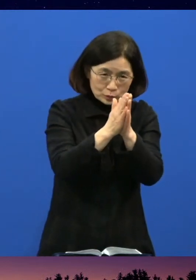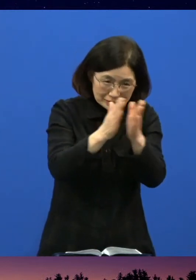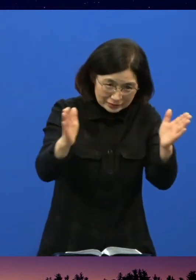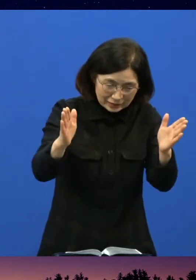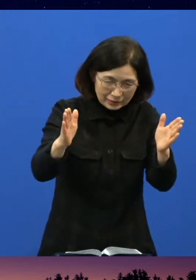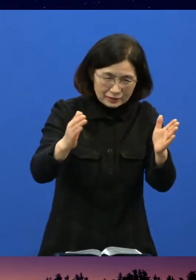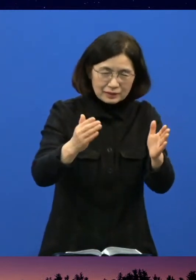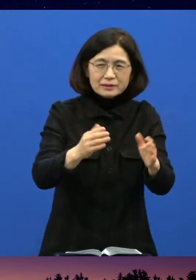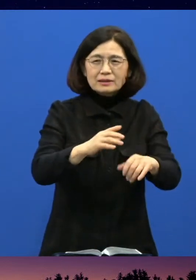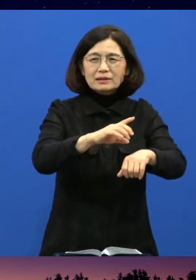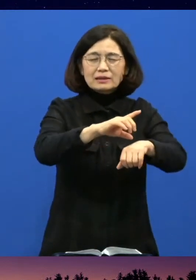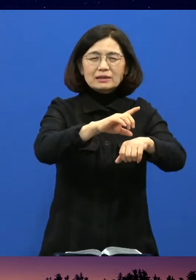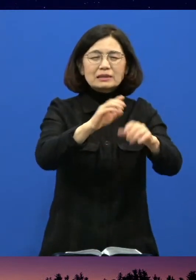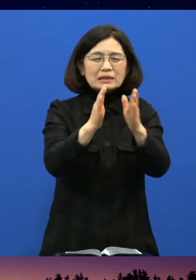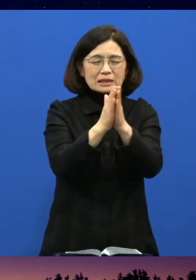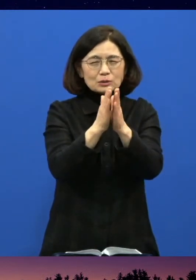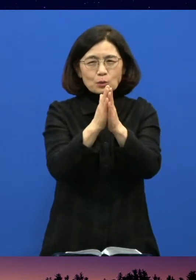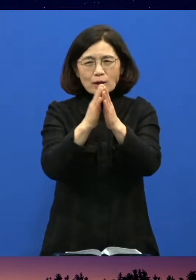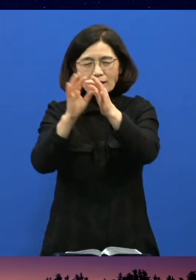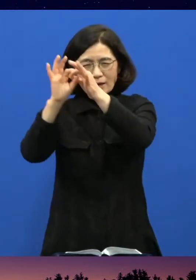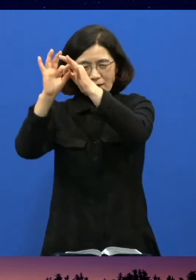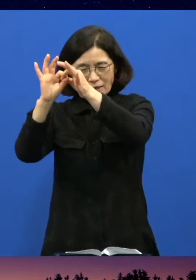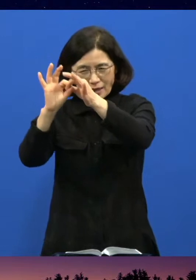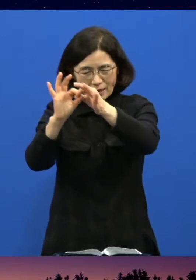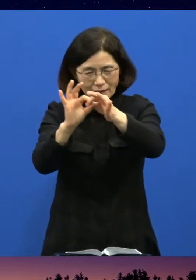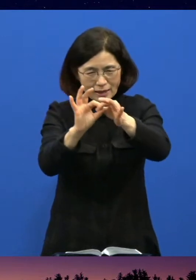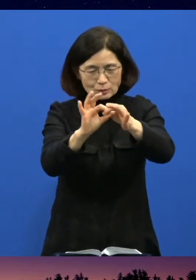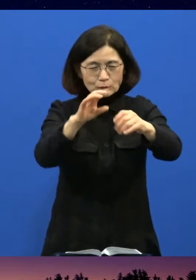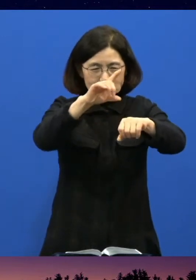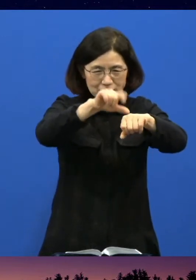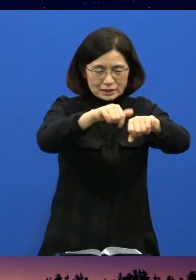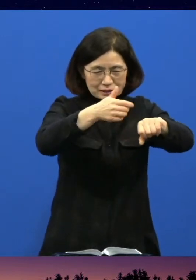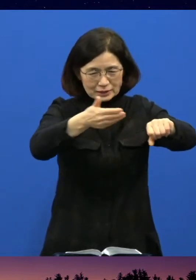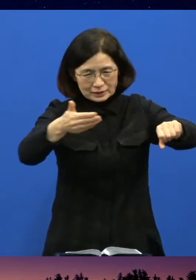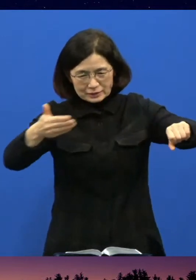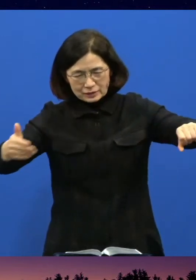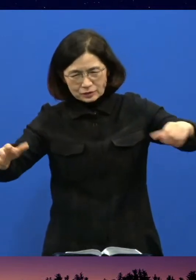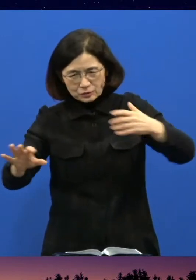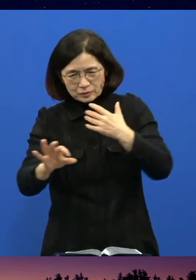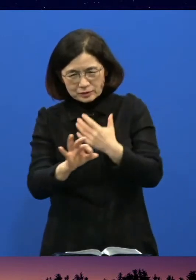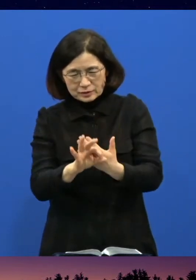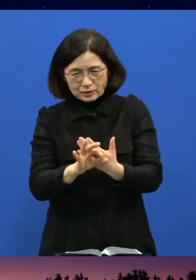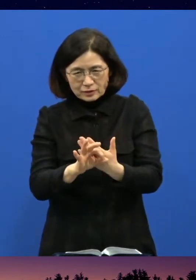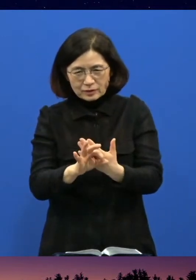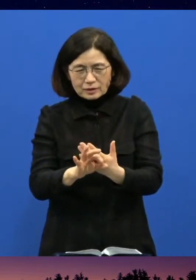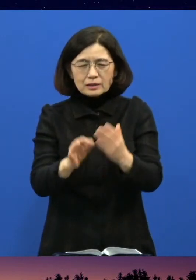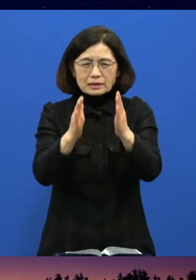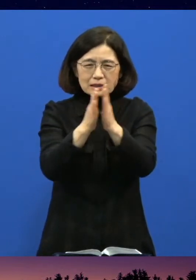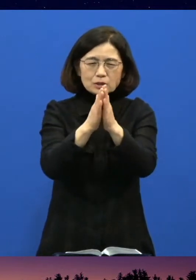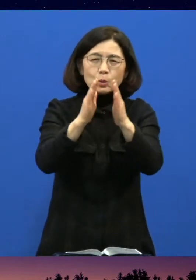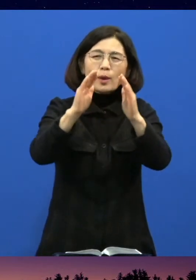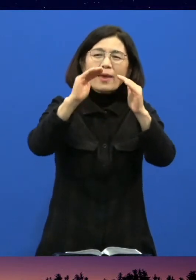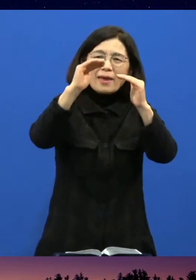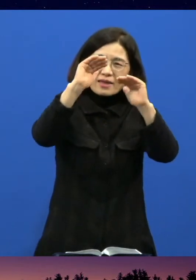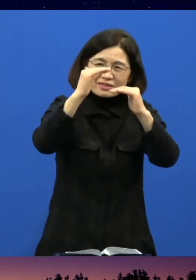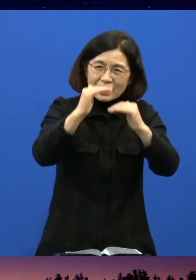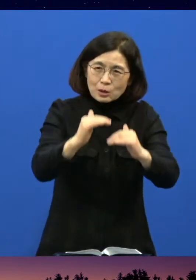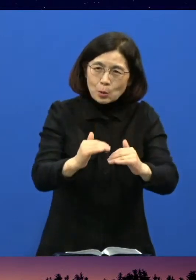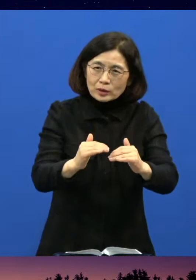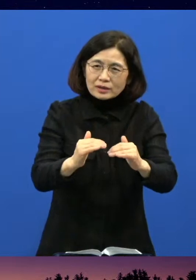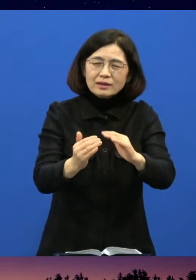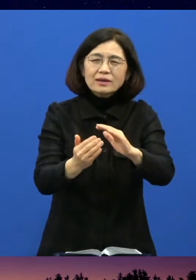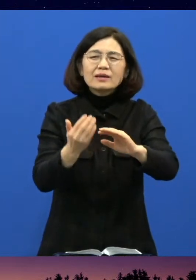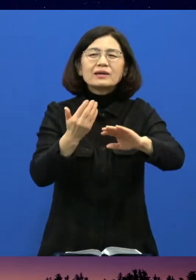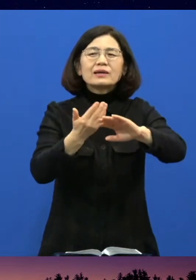자신의 기도가 단순히 자식만의 문제로 끝나지 않는다는 걸 알게 되는 거예요. 그래서 기도가 깊어지면서